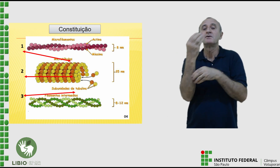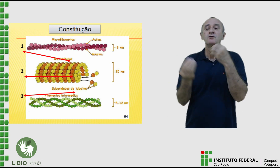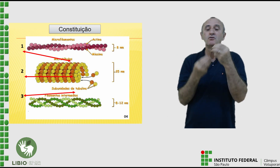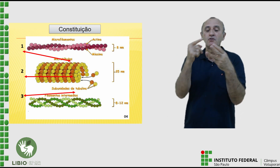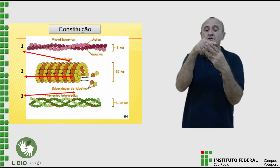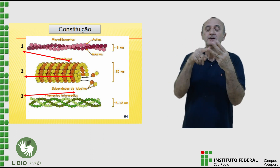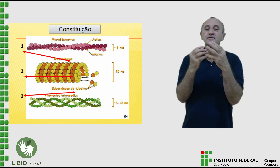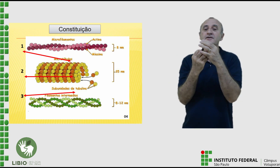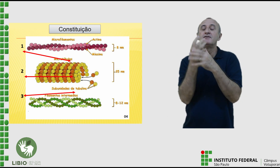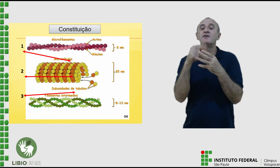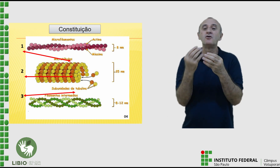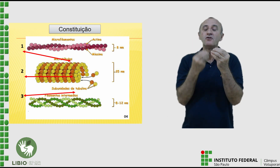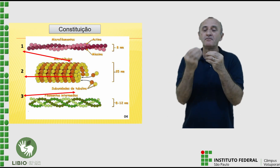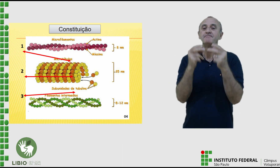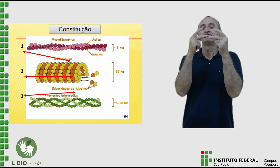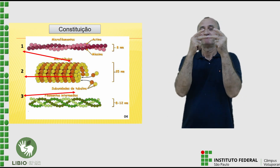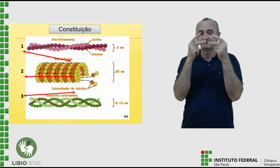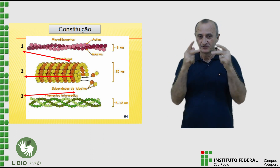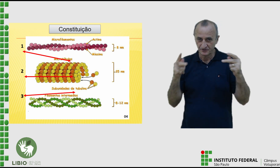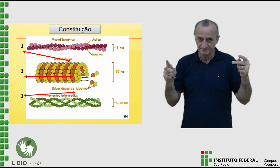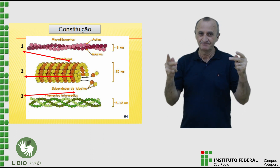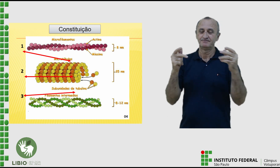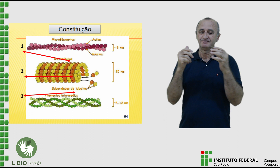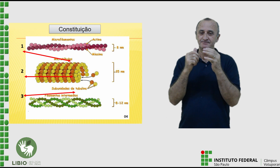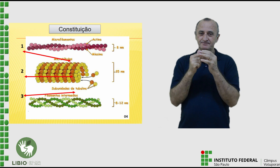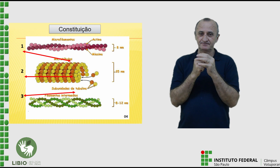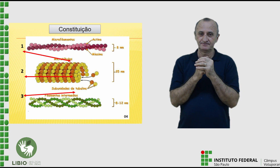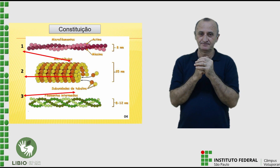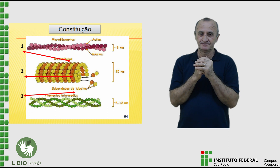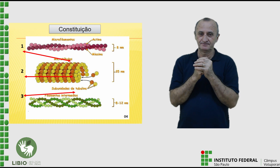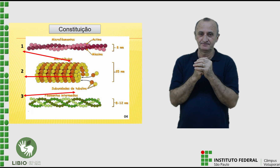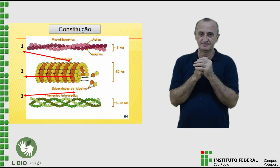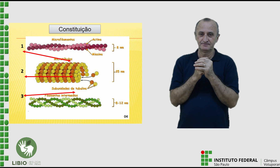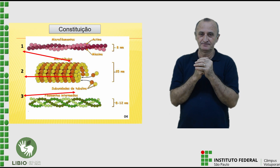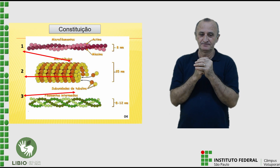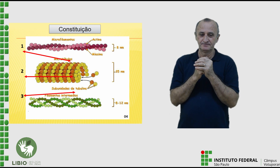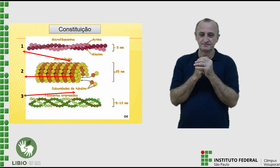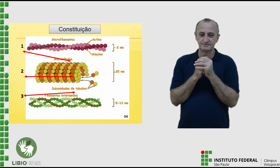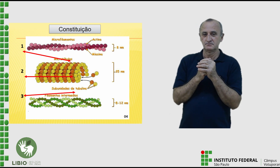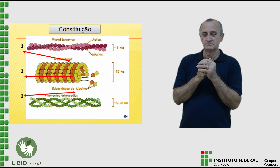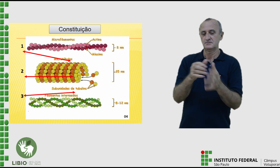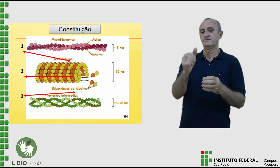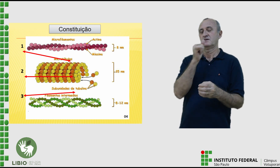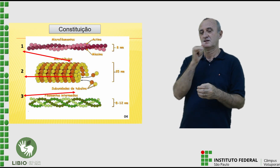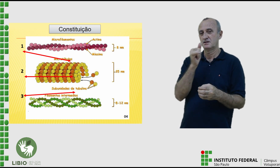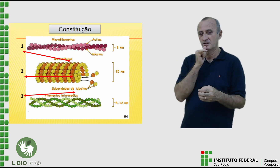filamentos. São formados pela união de várias proteínas,